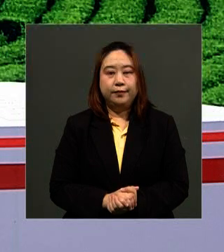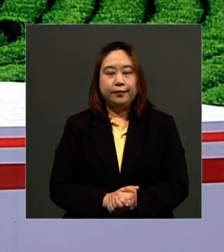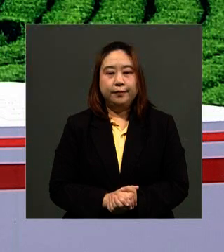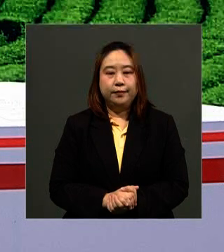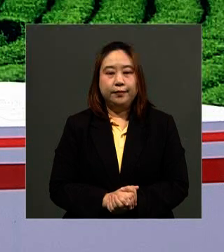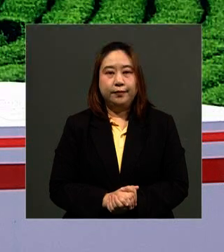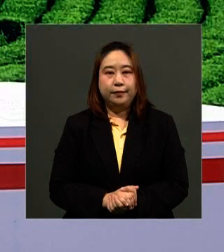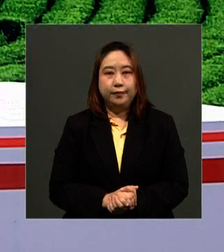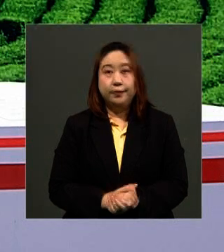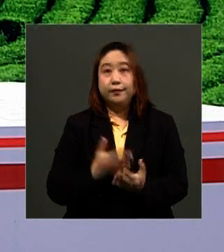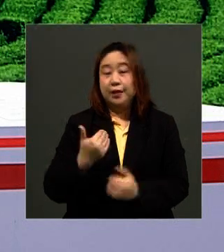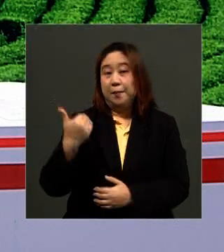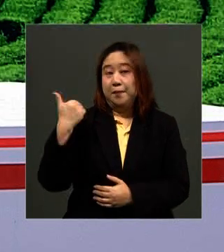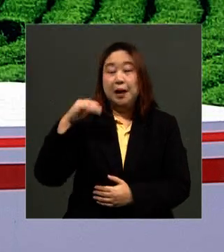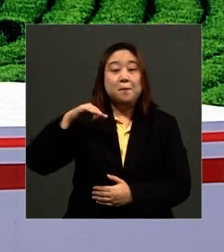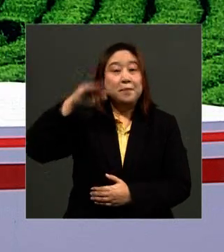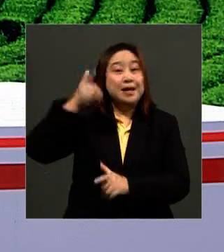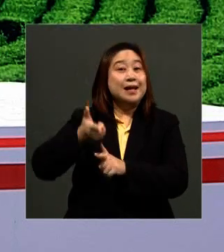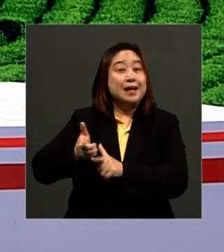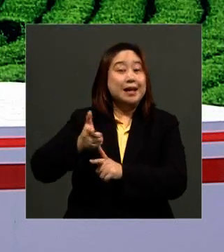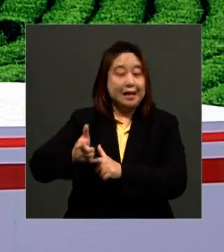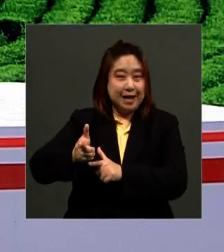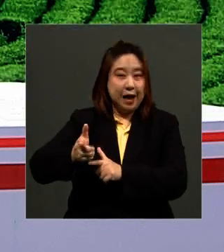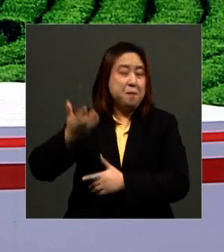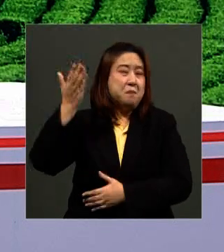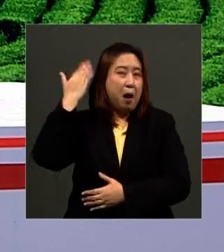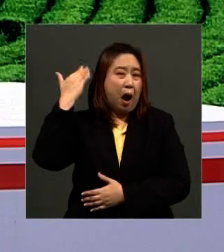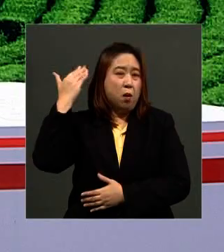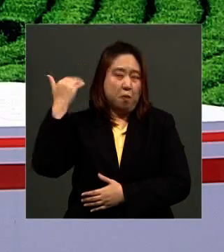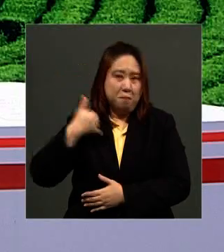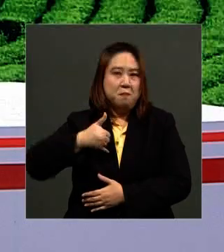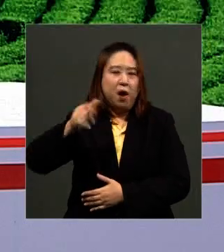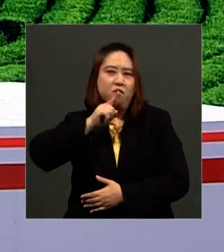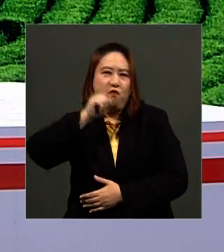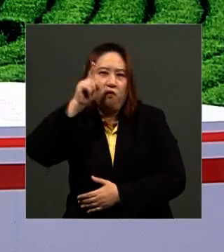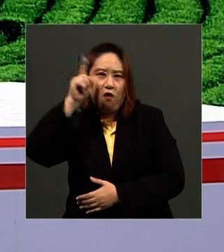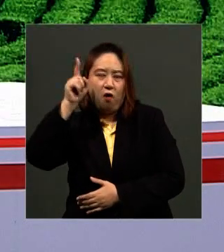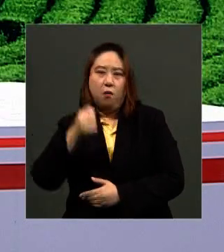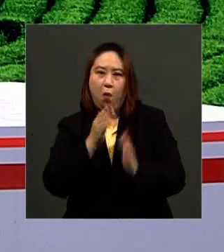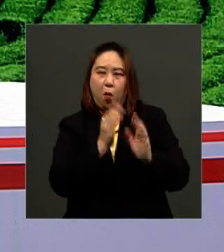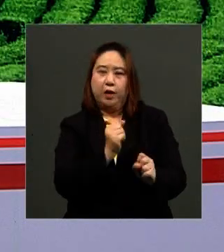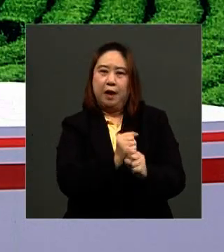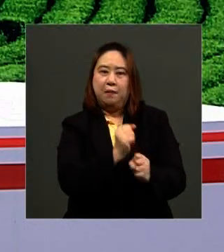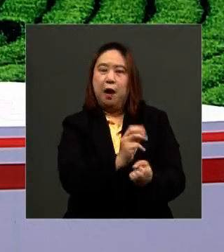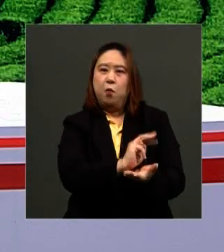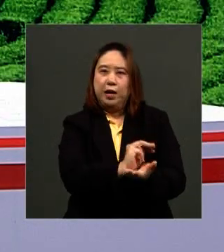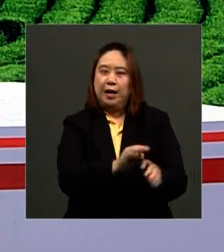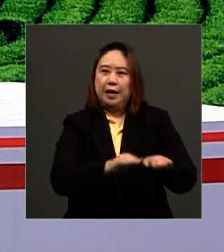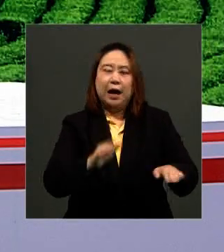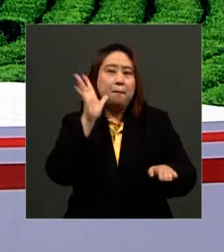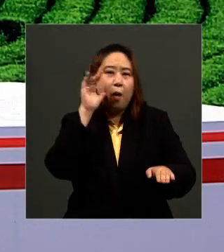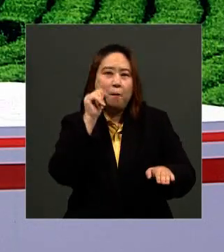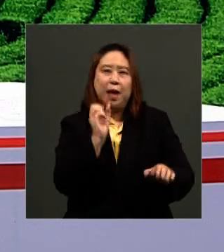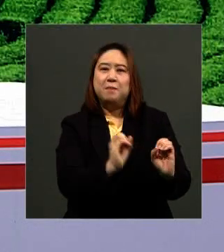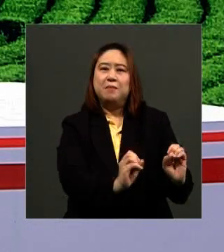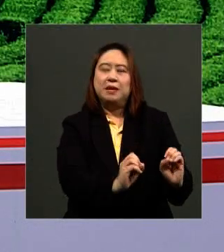ส่วนกรณีที่อดีตพี่เลี้ยงครับมีการไปร้องเรียนนะครับว่านักสังคมสงเคราะห์เจ้าหน้าที่ของมูลนิธิเด็กกำพร้าแห่งนึงใน